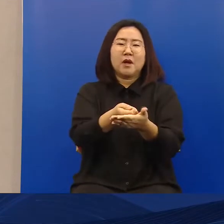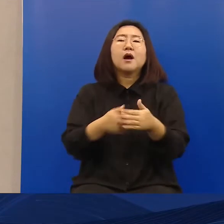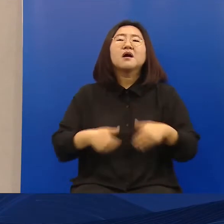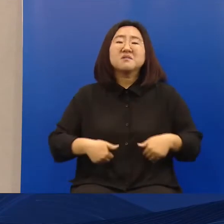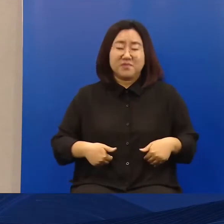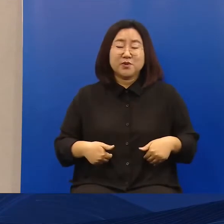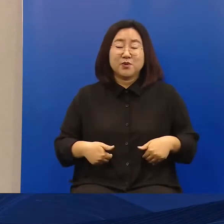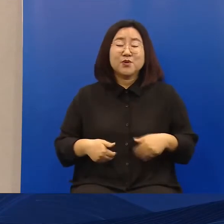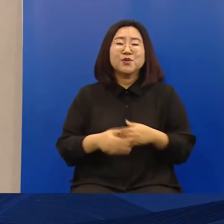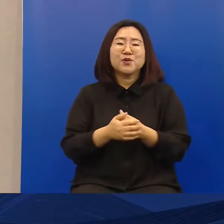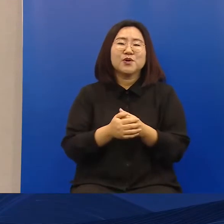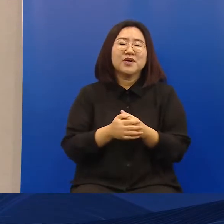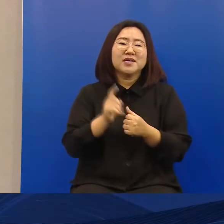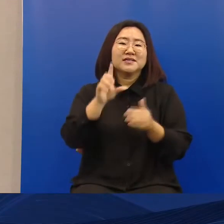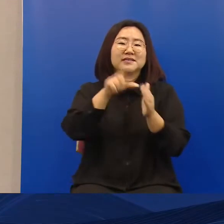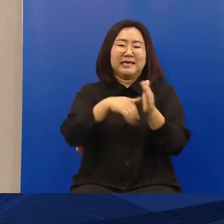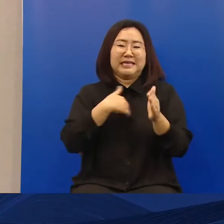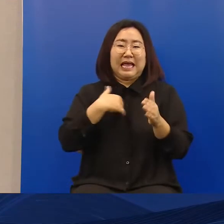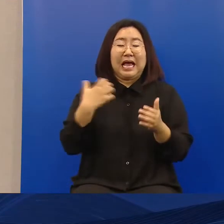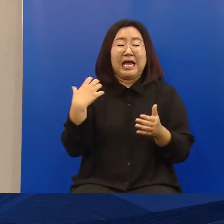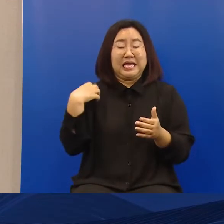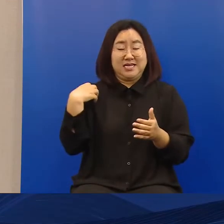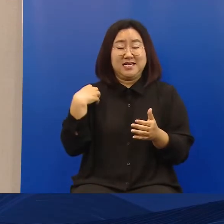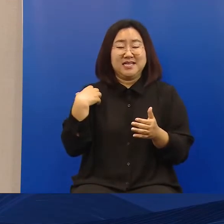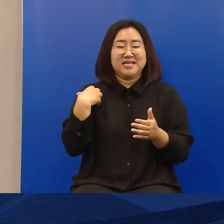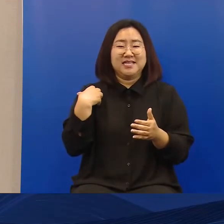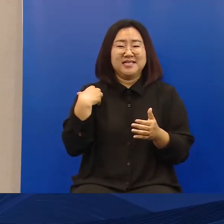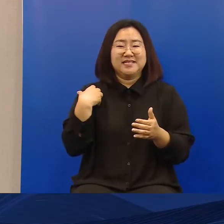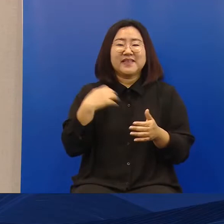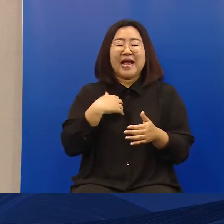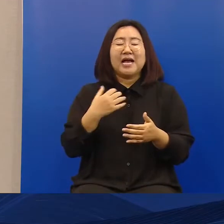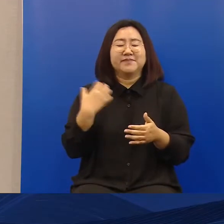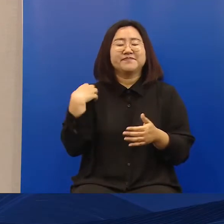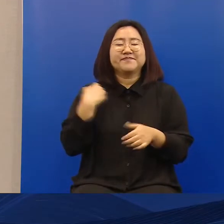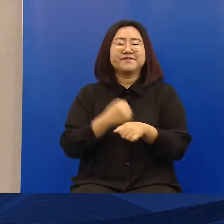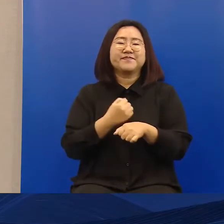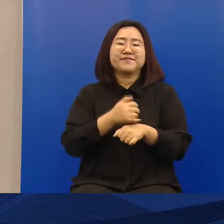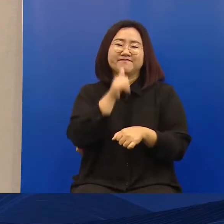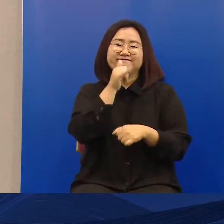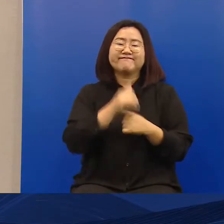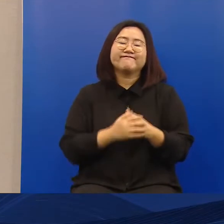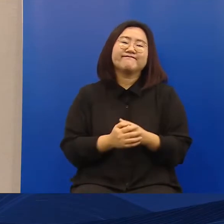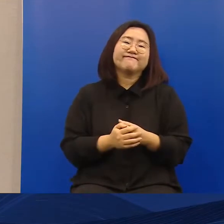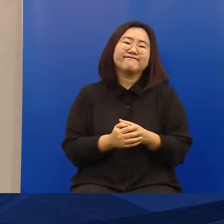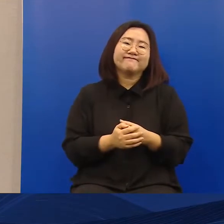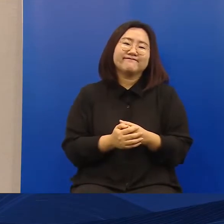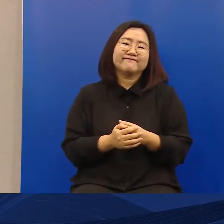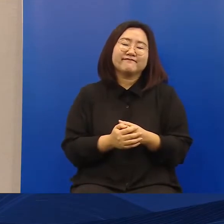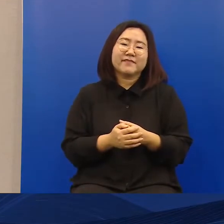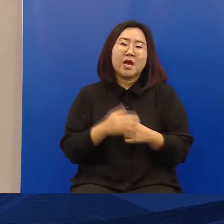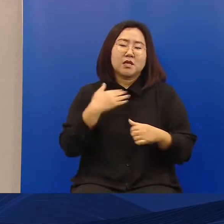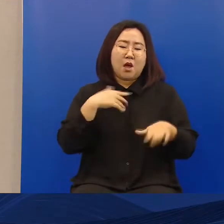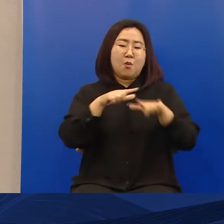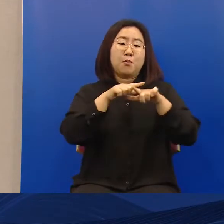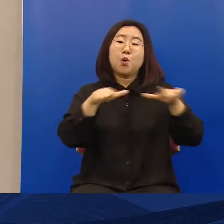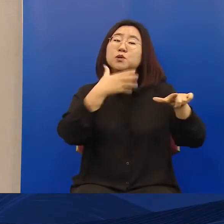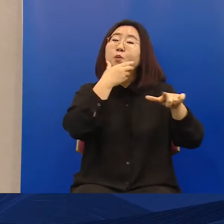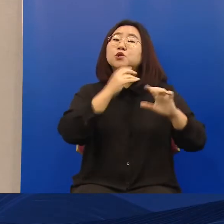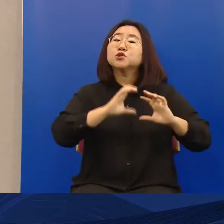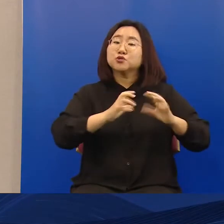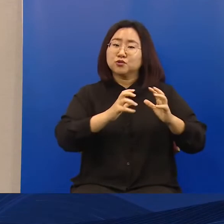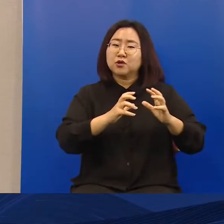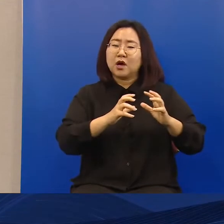나가는 과정에 제가 좀 할 수 있는 역할을 하겠습니다. 저는 그 보편적